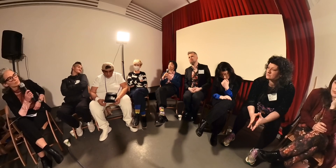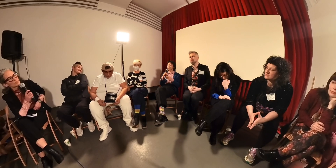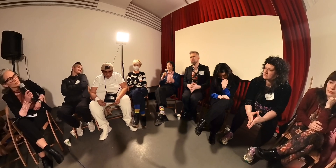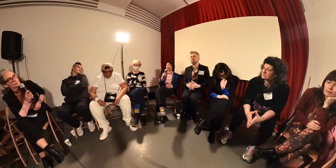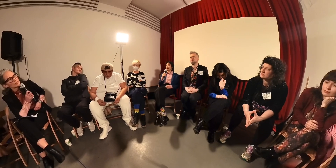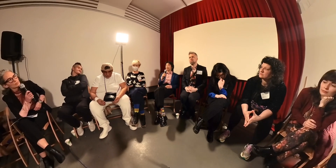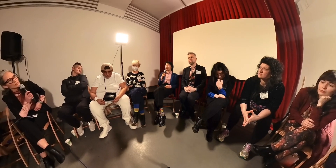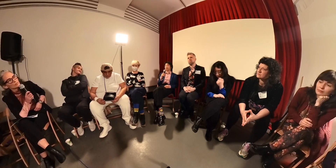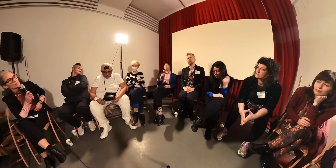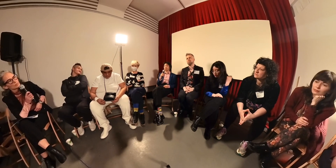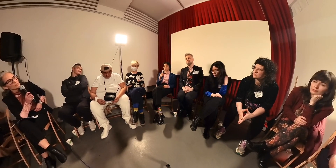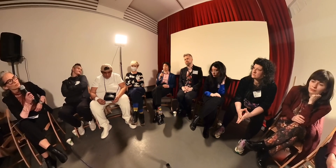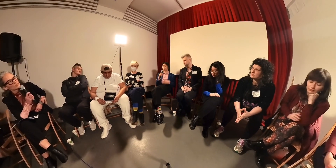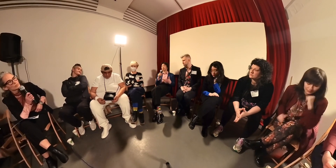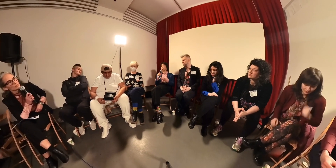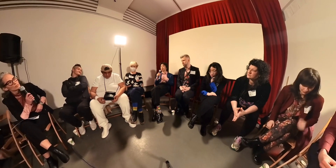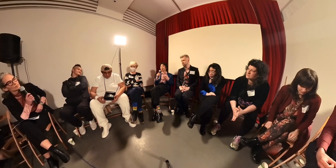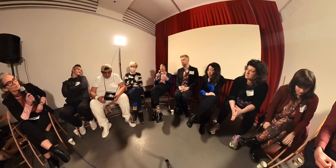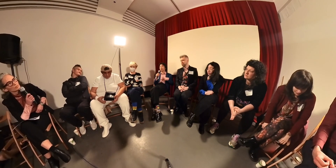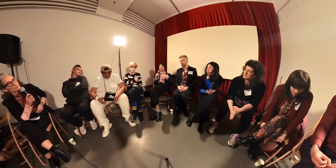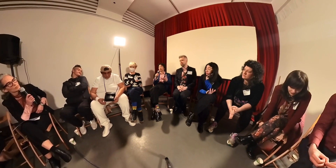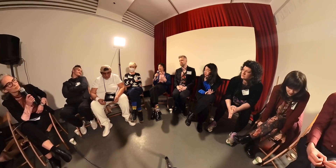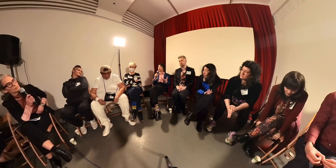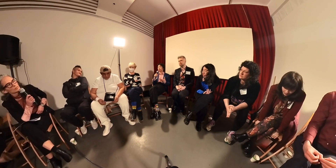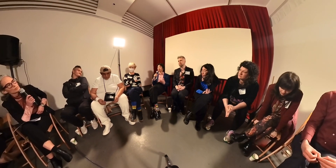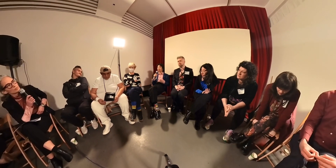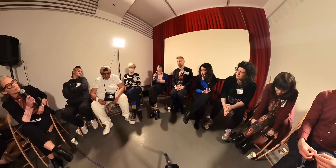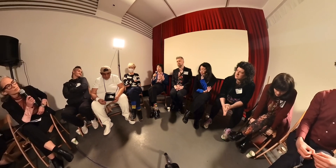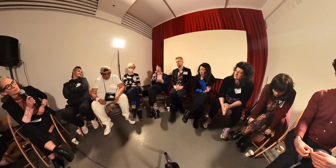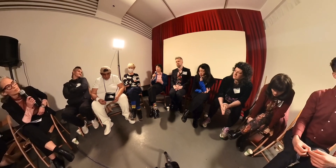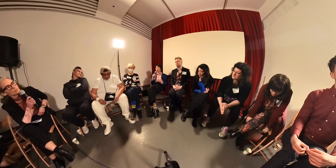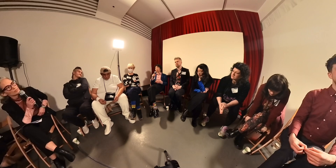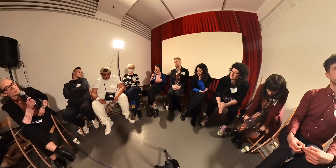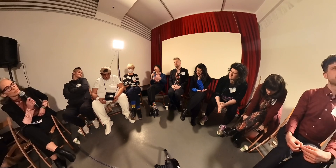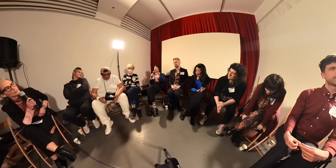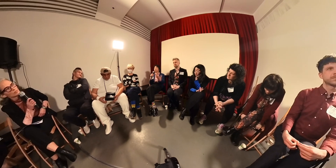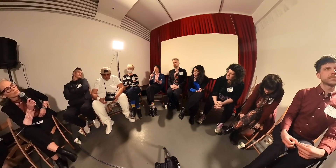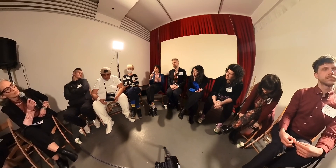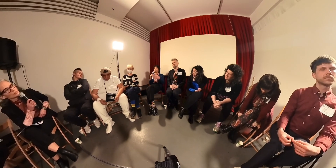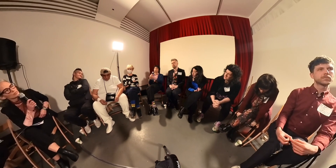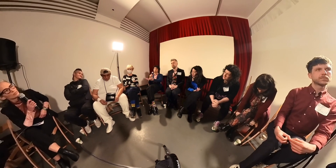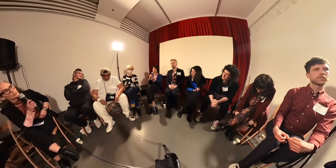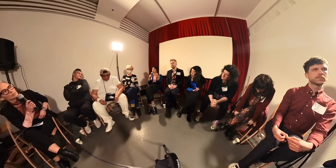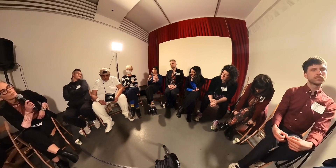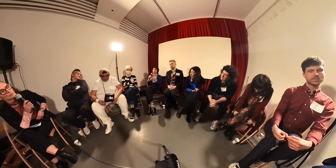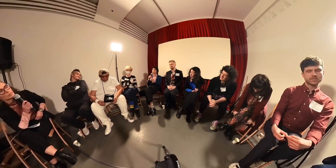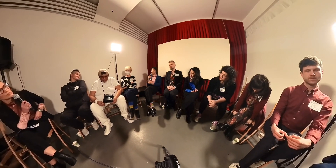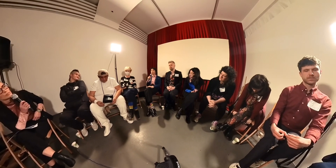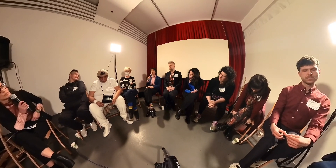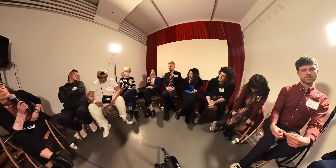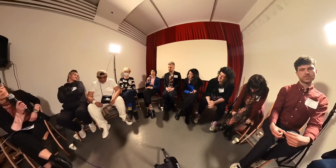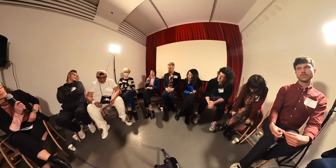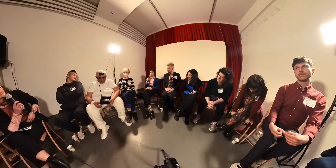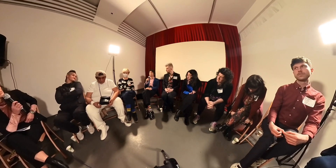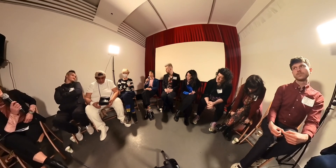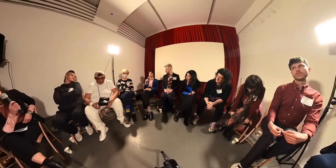zkušenosti. Tak vlastně si myslím, že v tomhle jakoby v rámci těchto jakoby osobních potřeb a právě i potřeb, nebo jak jsem na